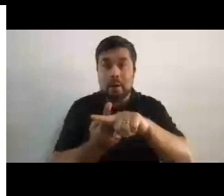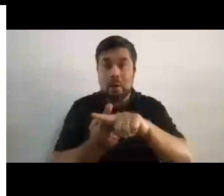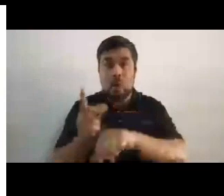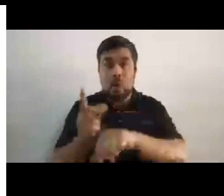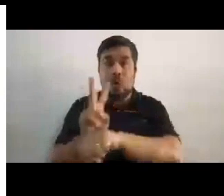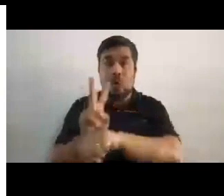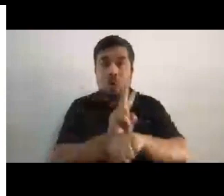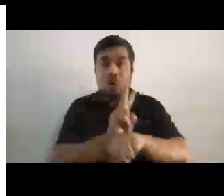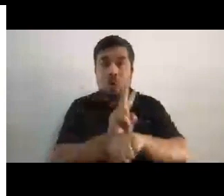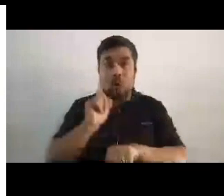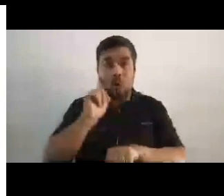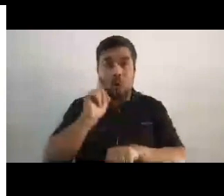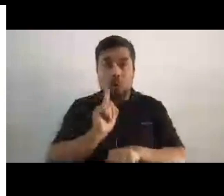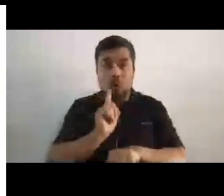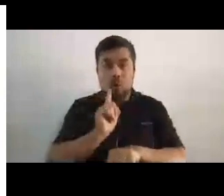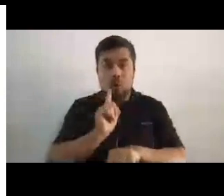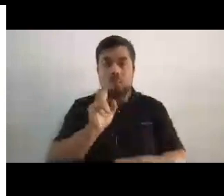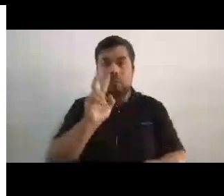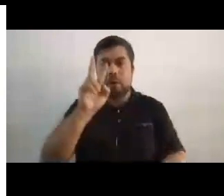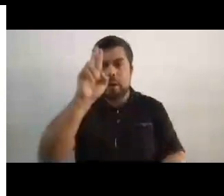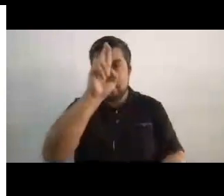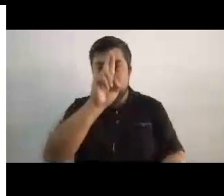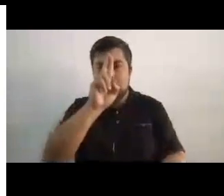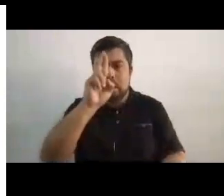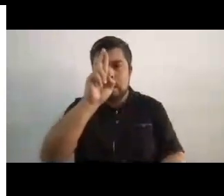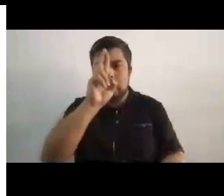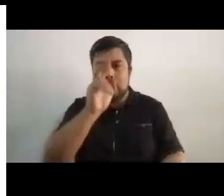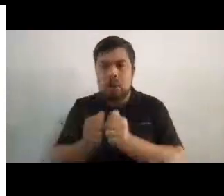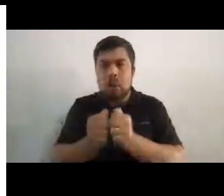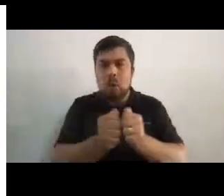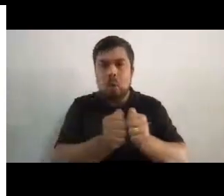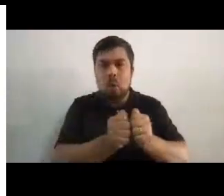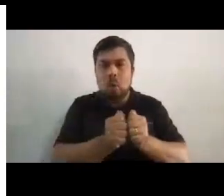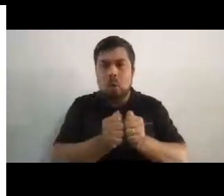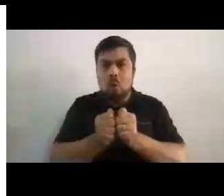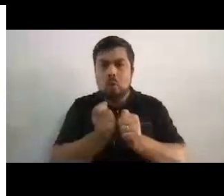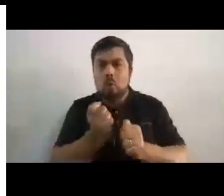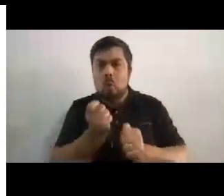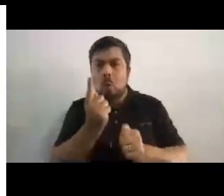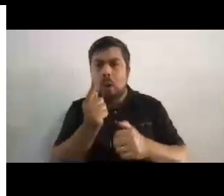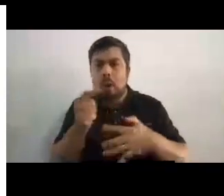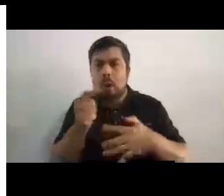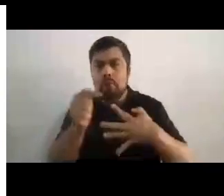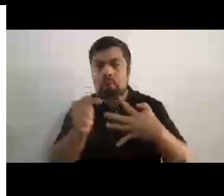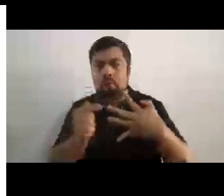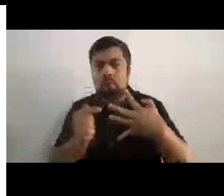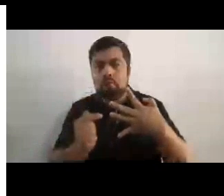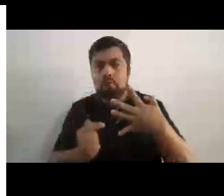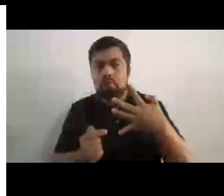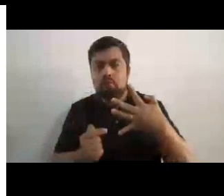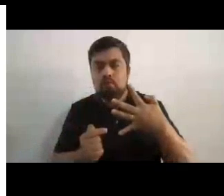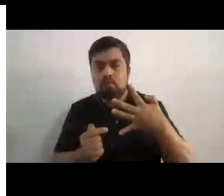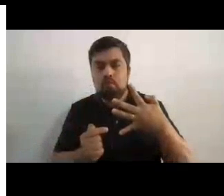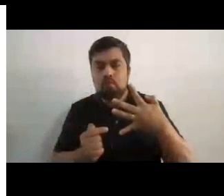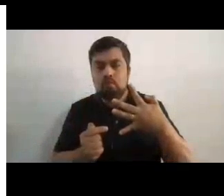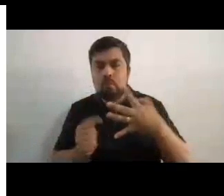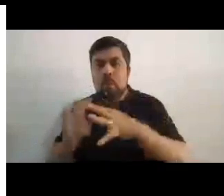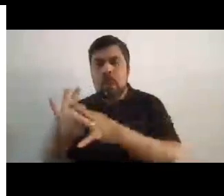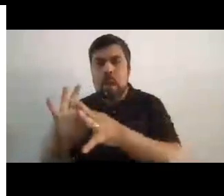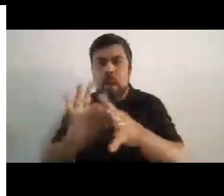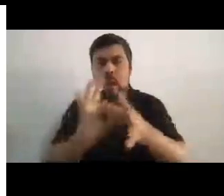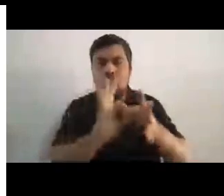conjunto acerca de cuáles eran estos elementos que habían en común, así también me fui dando